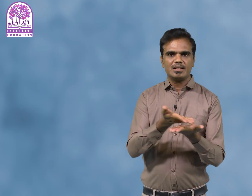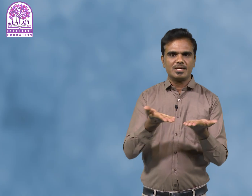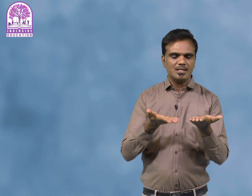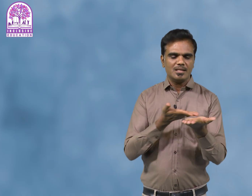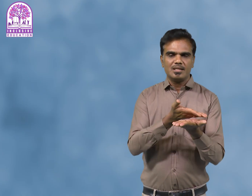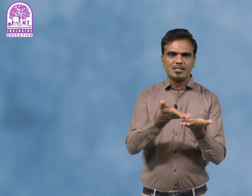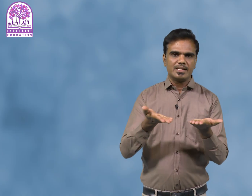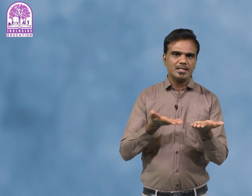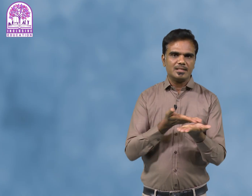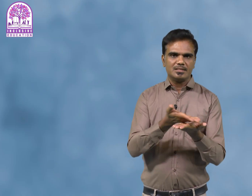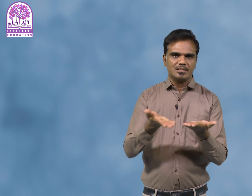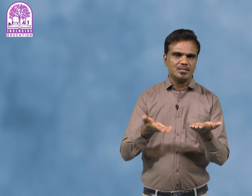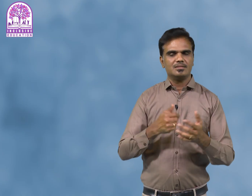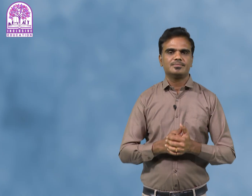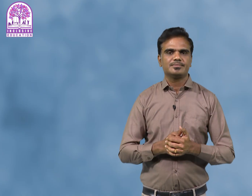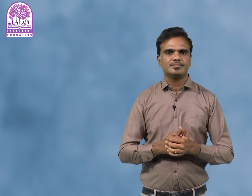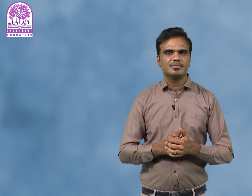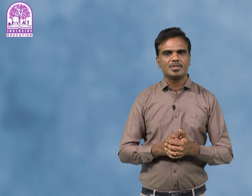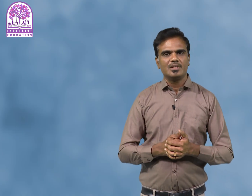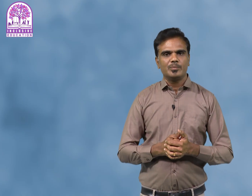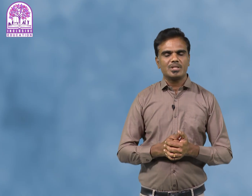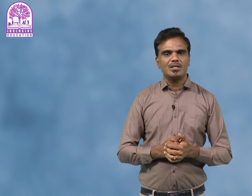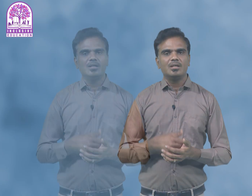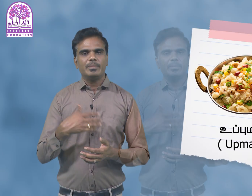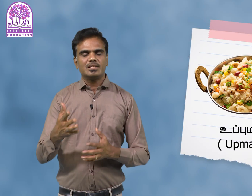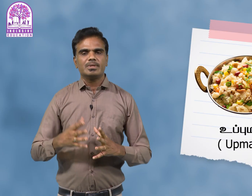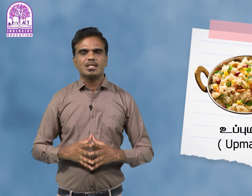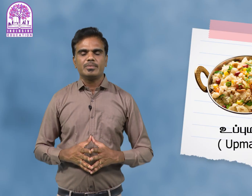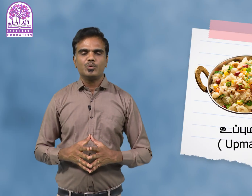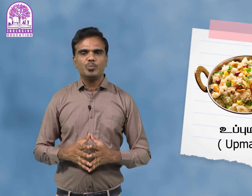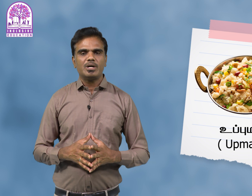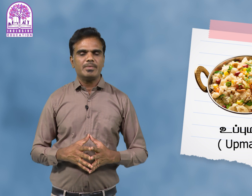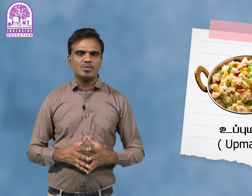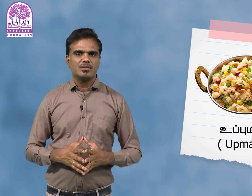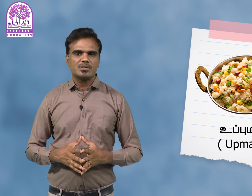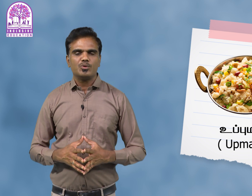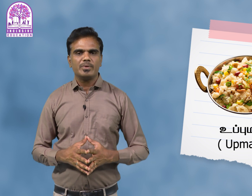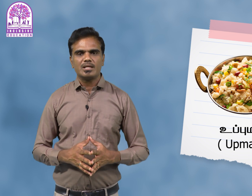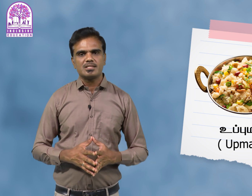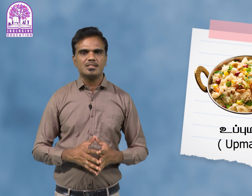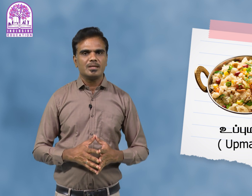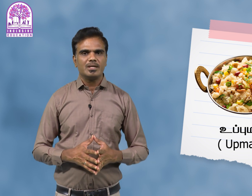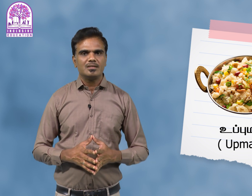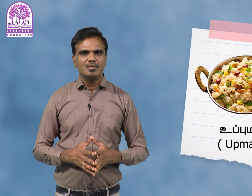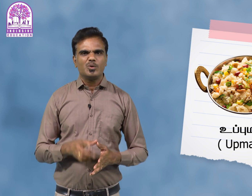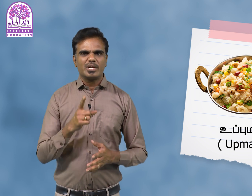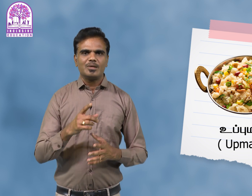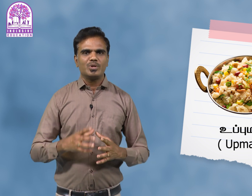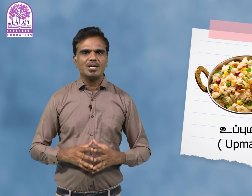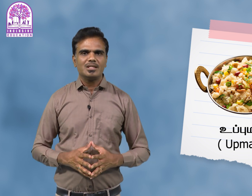அப்படிங்கிறதுக்கான சைன் என்னது, இது. புரியுதுங்களா? இப்போ அடுத்து பார்த்திங்க அப்படின்னா உப்புமா அப்படின்னு சொல்லிங்கன்னு வச்சுக்கலாம். உப்புமாக்கு என்ன சைன்ஸ் தெரியுமா? உங்களுக்கெல்லாம் பிடிக்காத